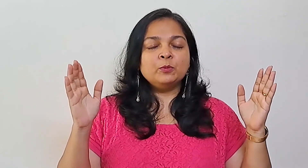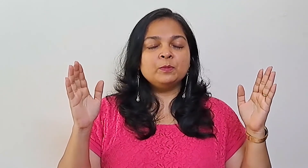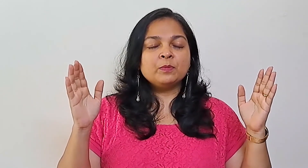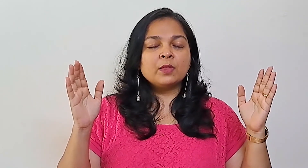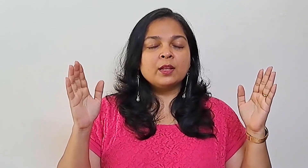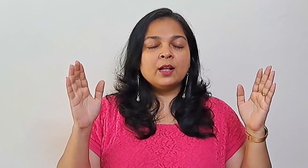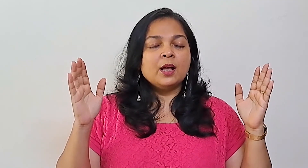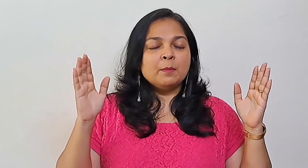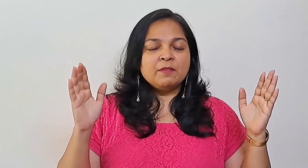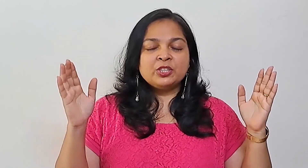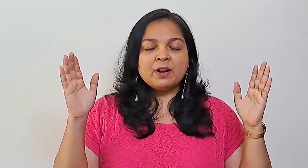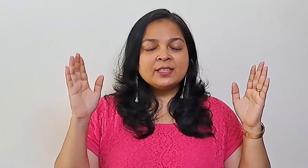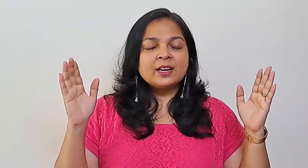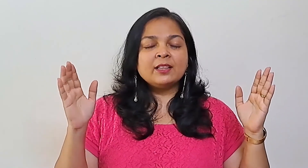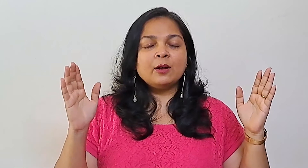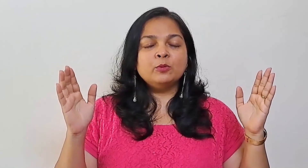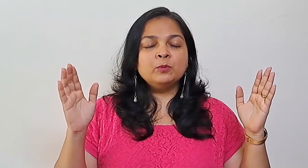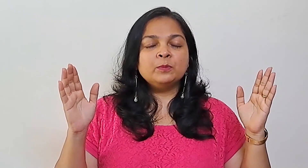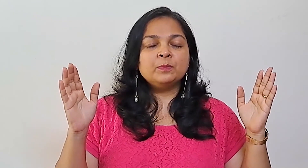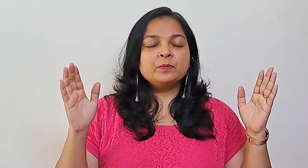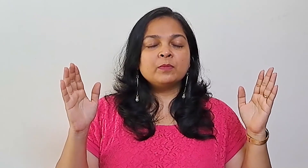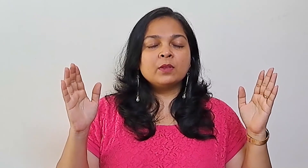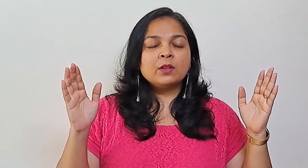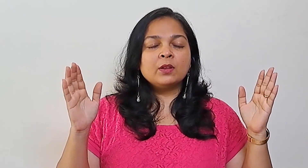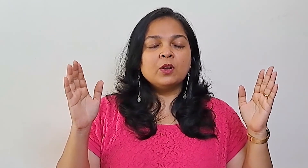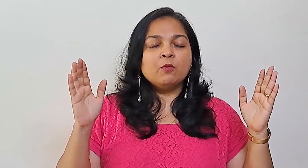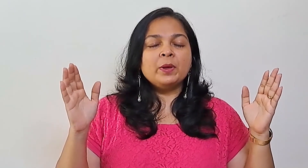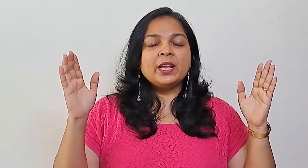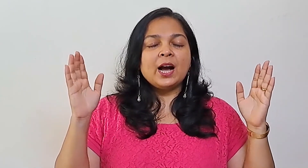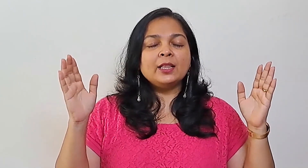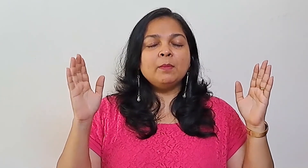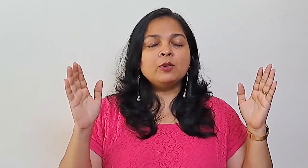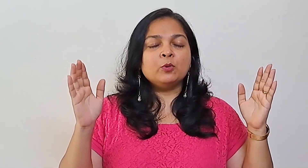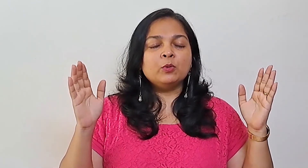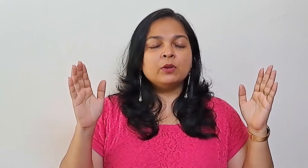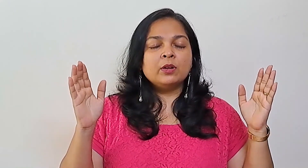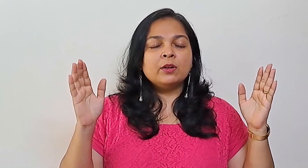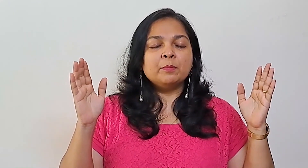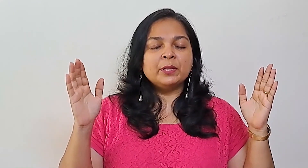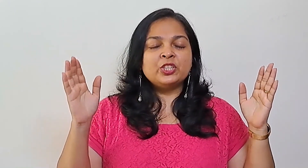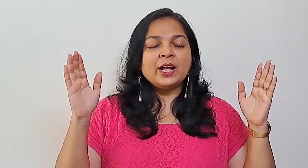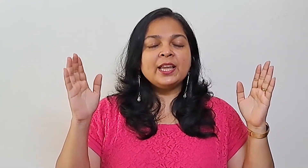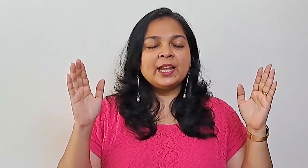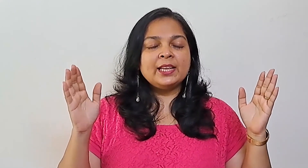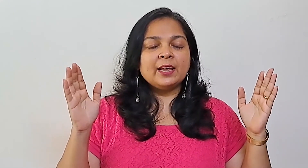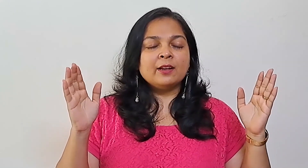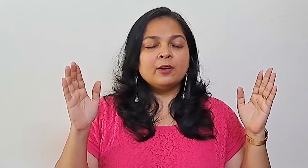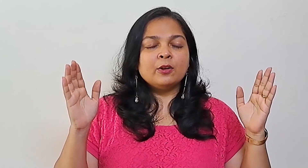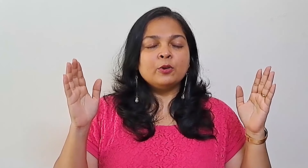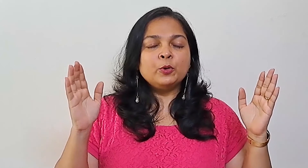हाँ, मैं विश्वास करता हाँ ओ मेरी आत्मा नू जान दे